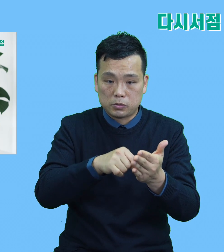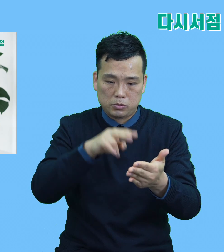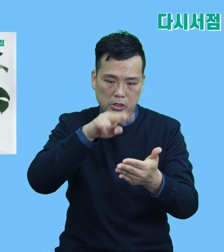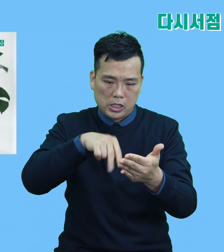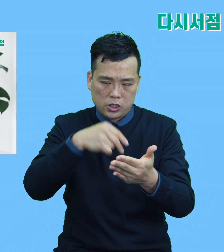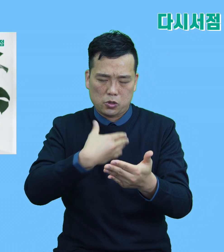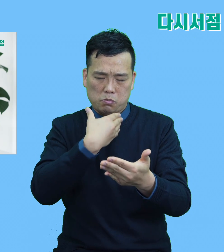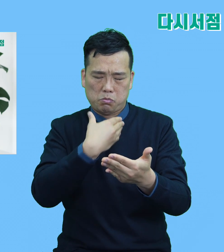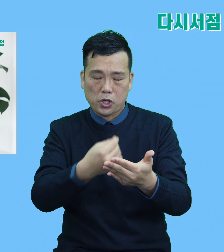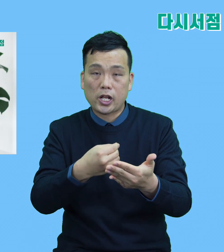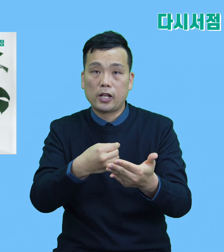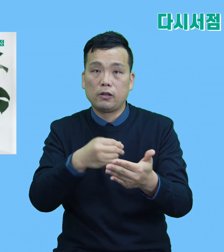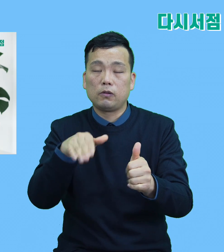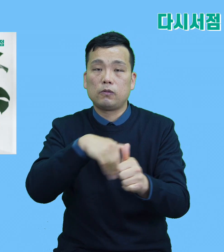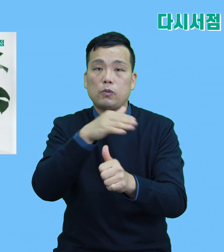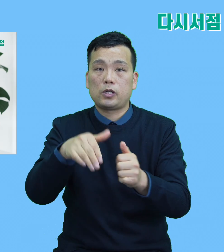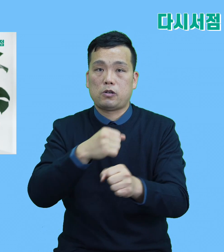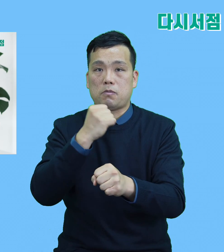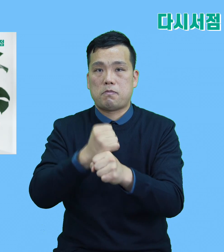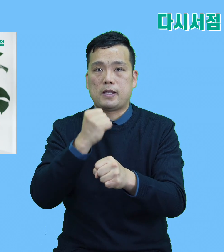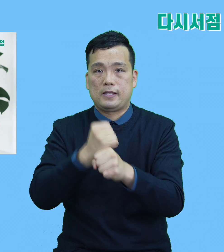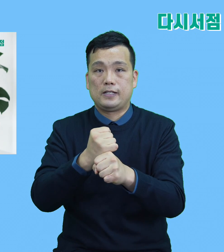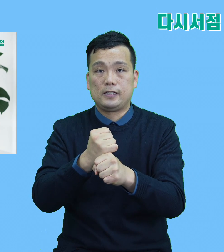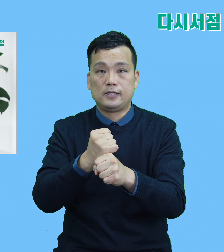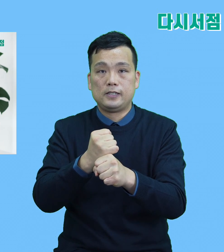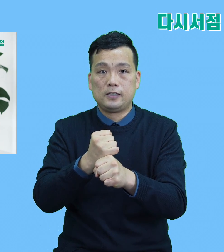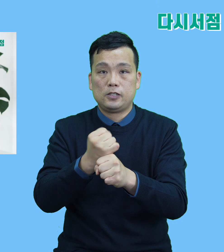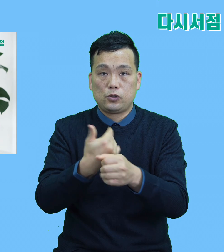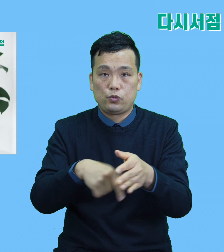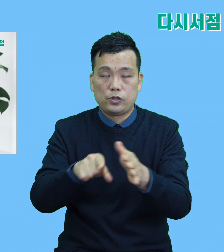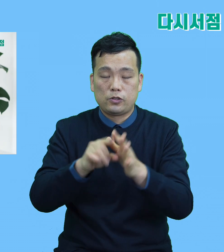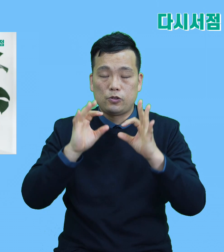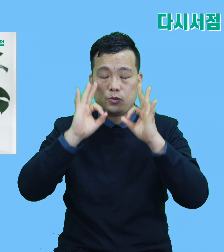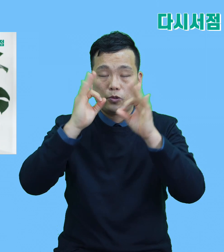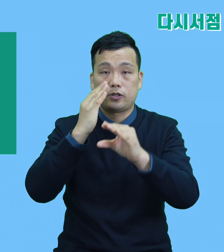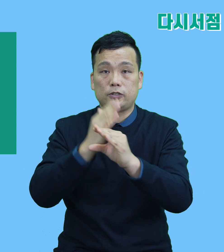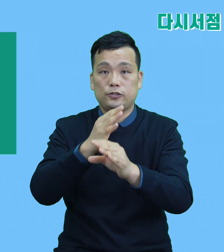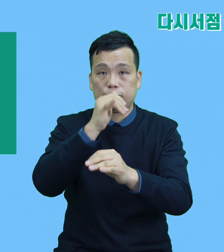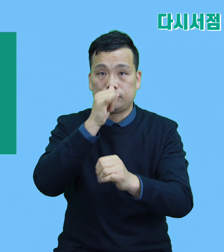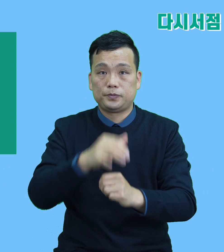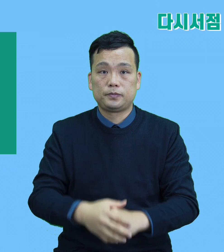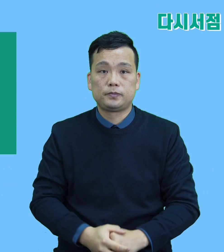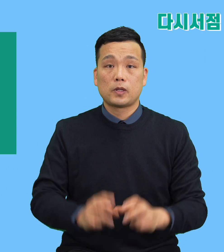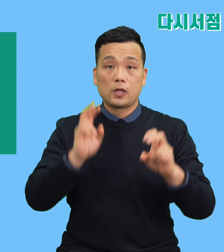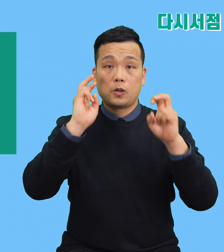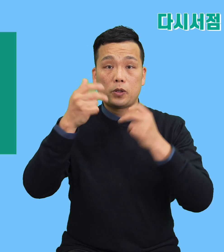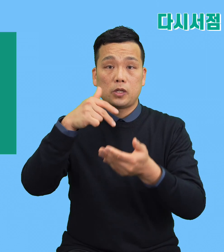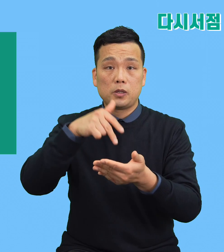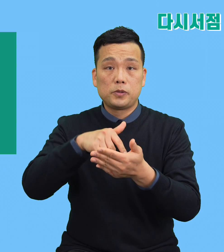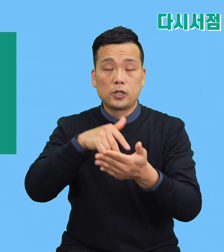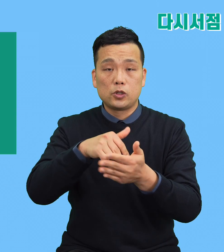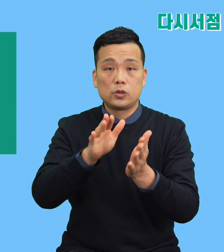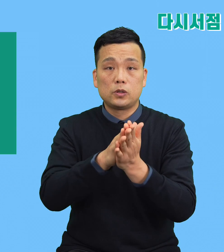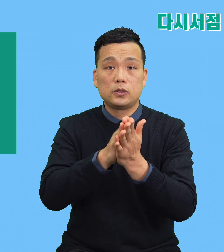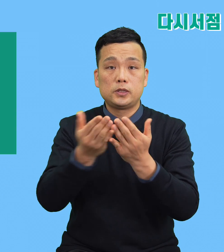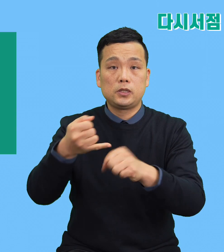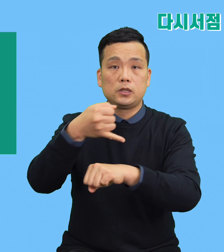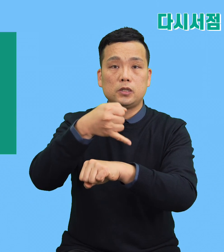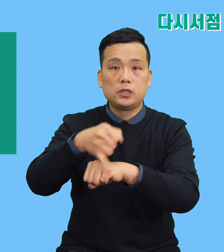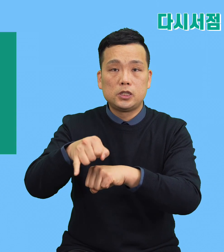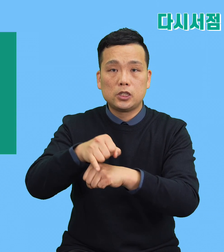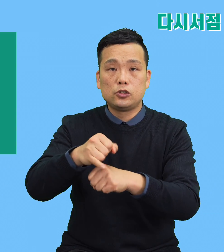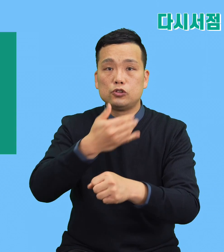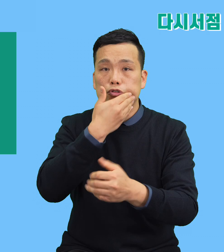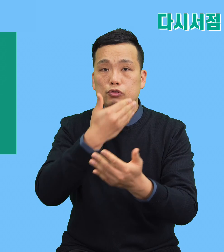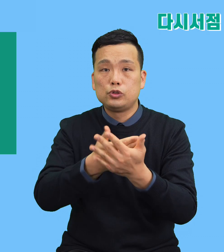가독성이 좋은 그런 책을 만들려고 노력하고 있습니다. 출판사의 입장에서 북 디자인은